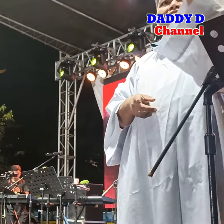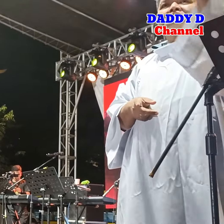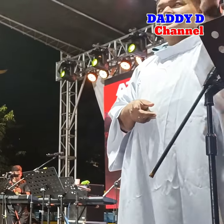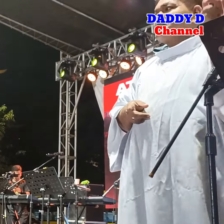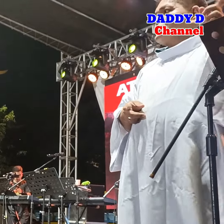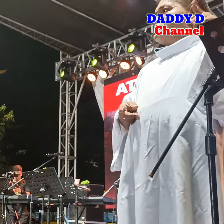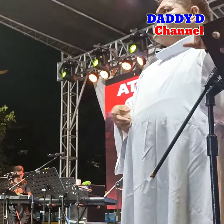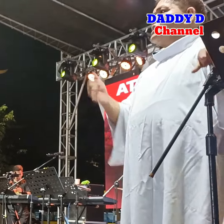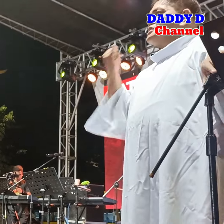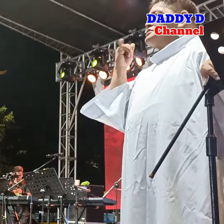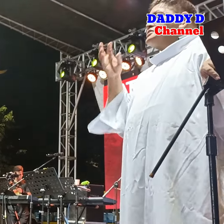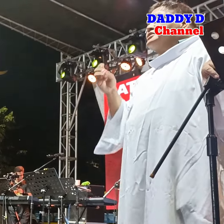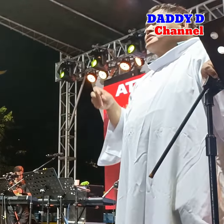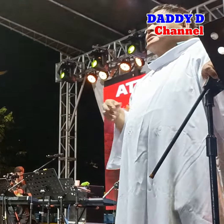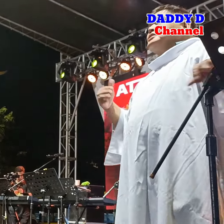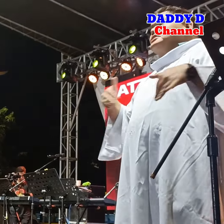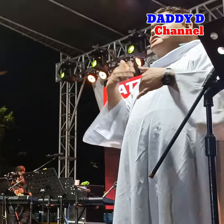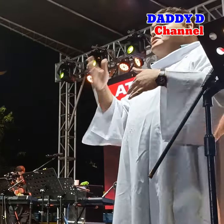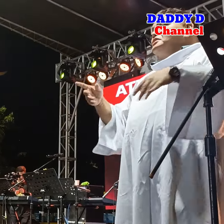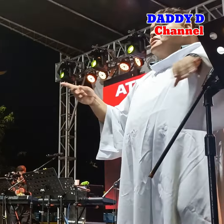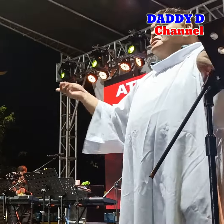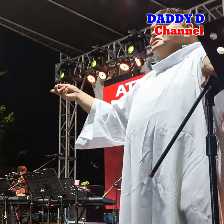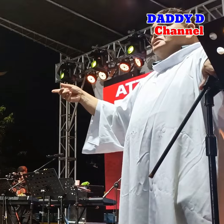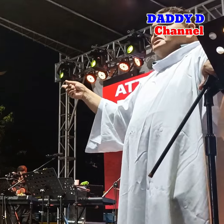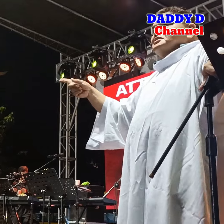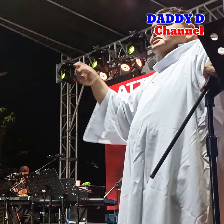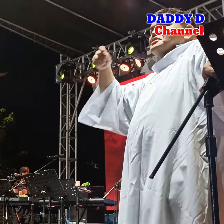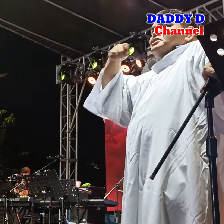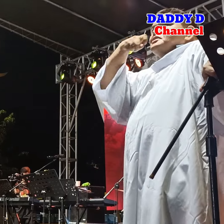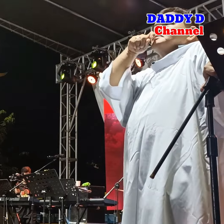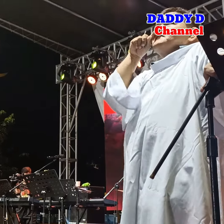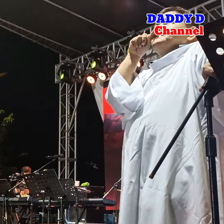si Inday Sara, ganyan. Susunod, ay, si Trixie, ganyan.